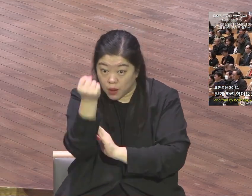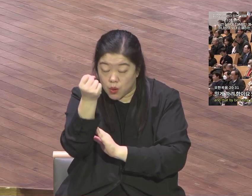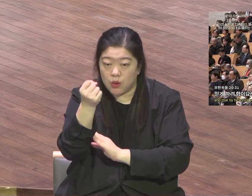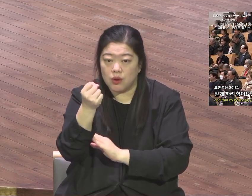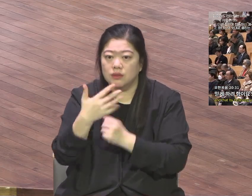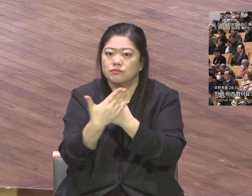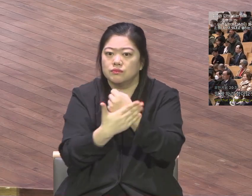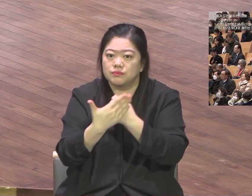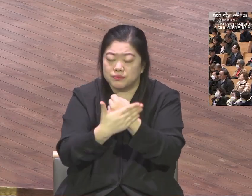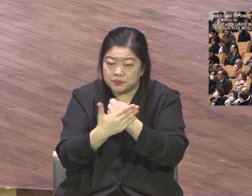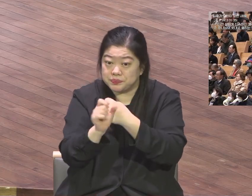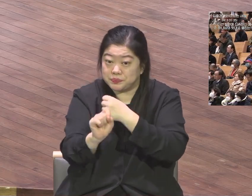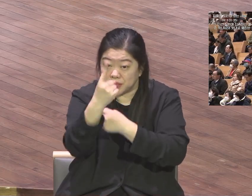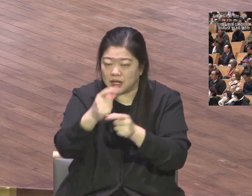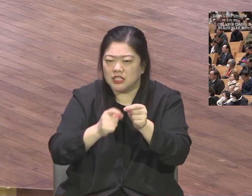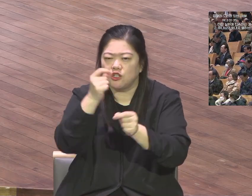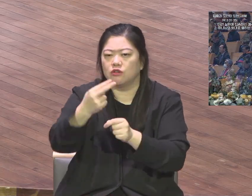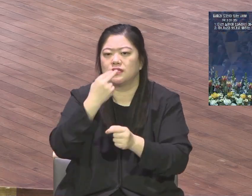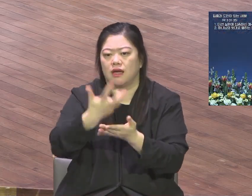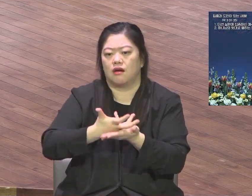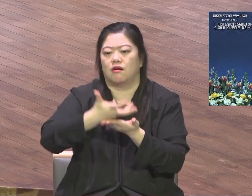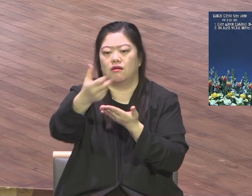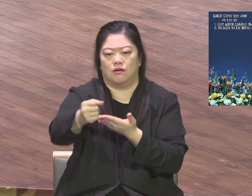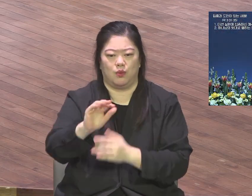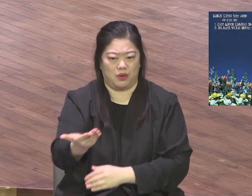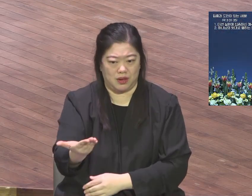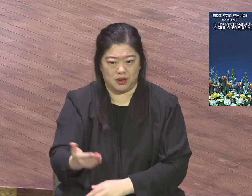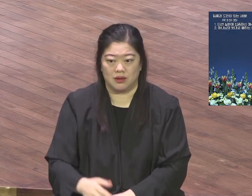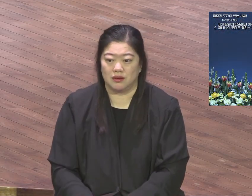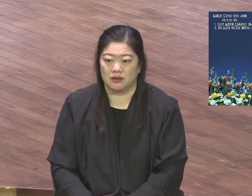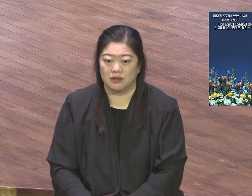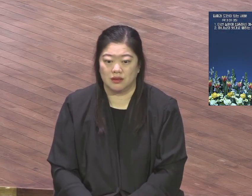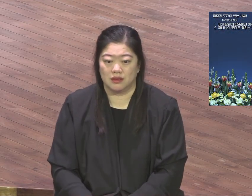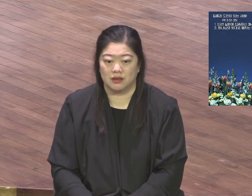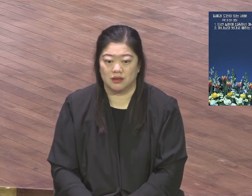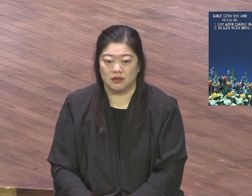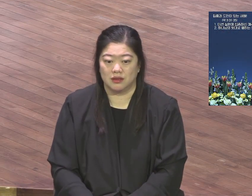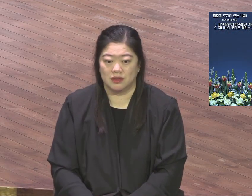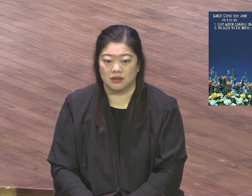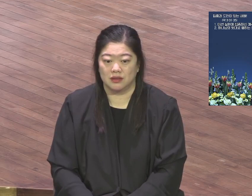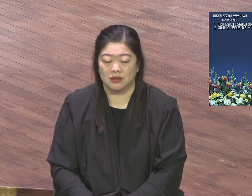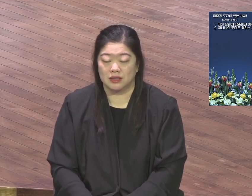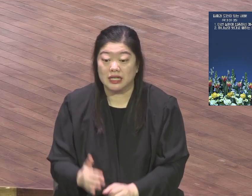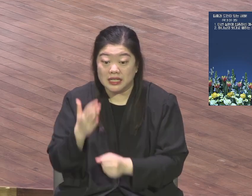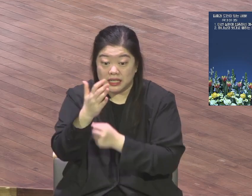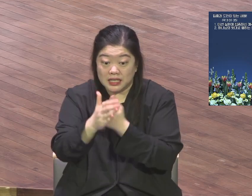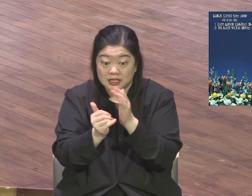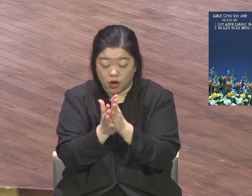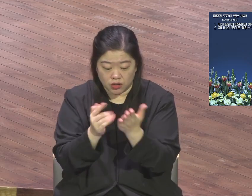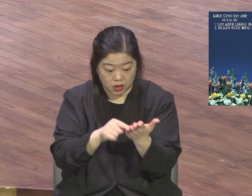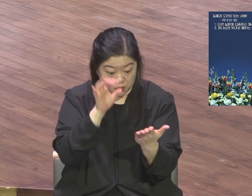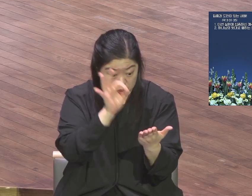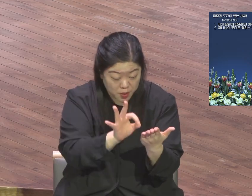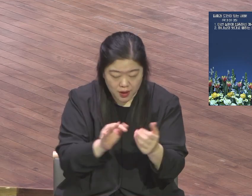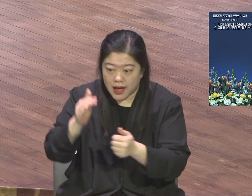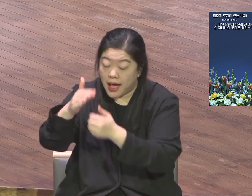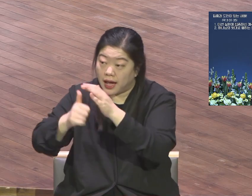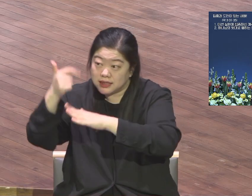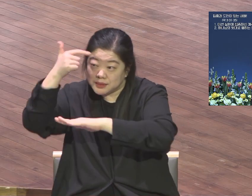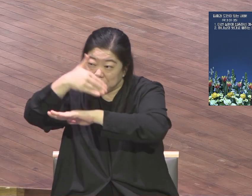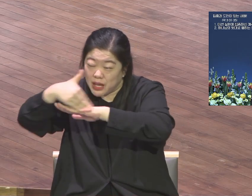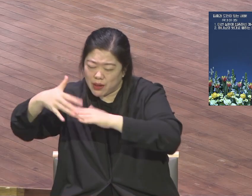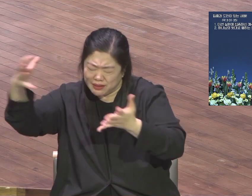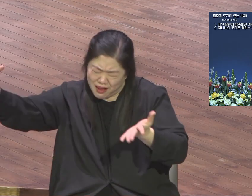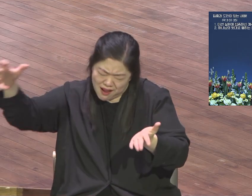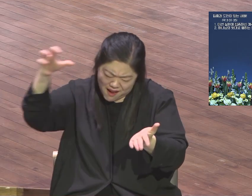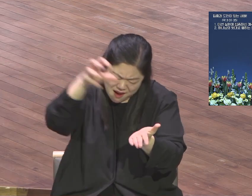함이라. 영생을 얻게 하려 함이라. 전에 성경에 영생을 얻게 하려 함이라. 성경은요, 하나님 뜻과 계획이 담겨져 있는 말씀이에요.